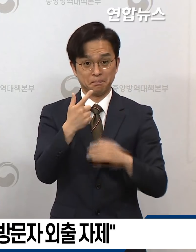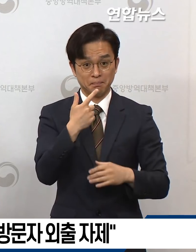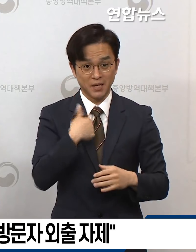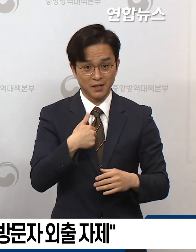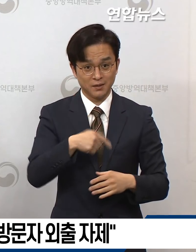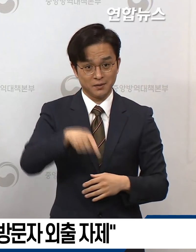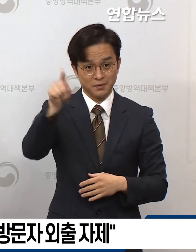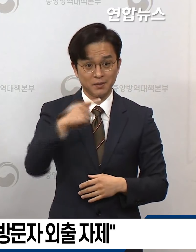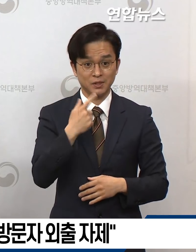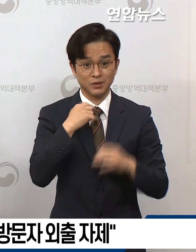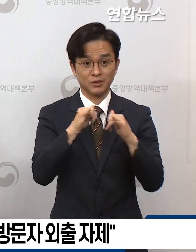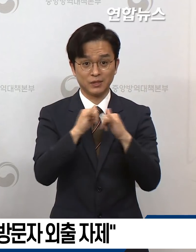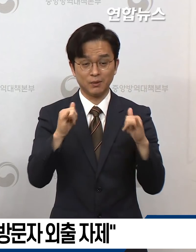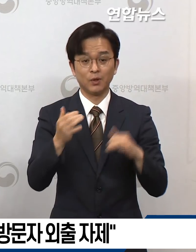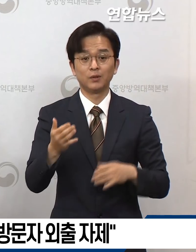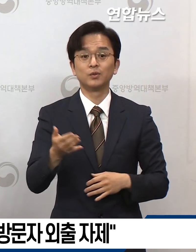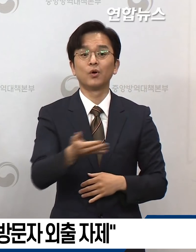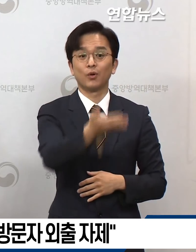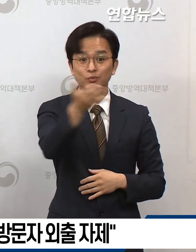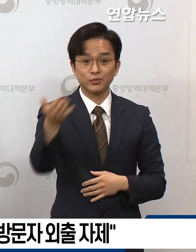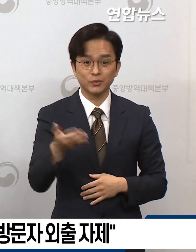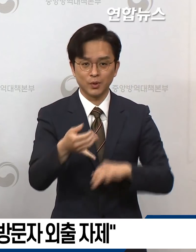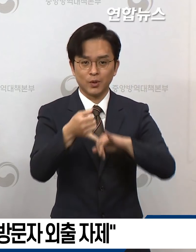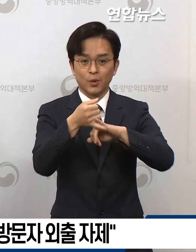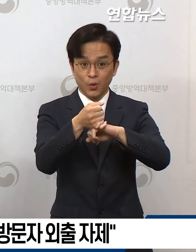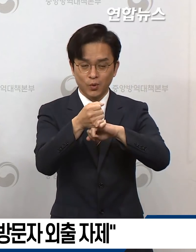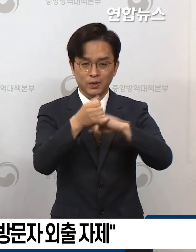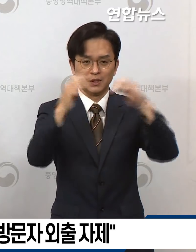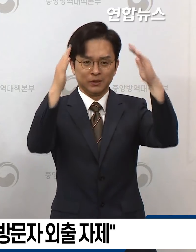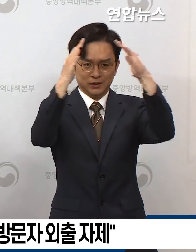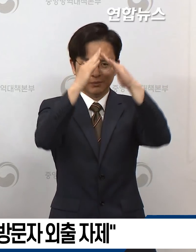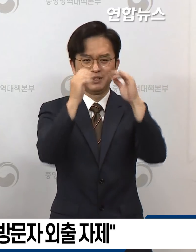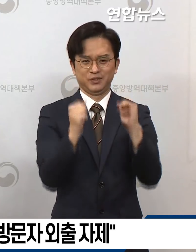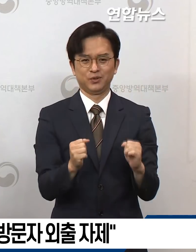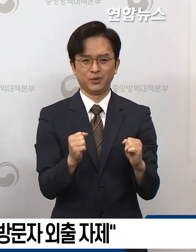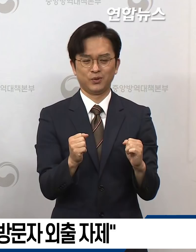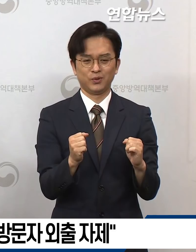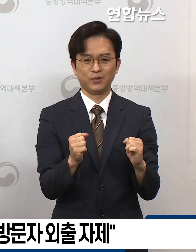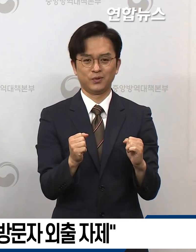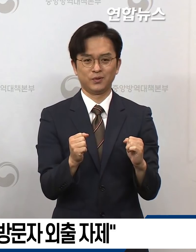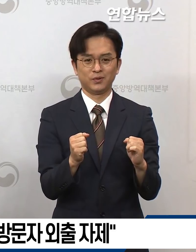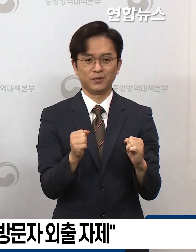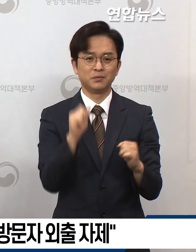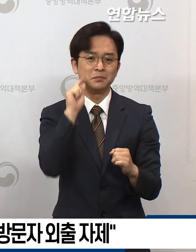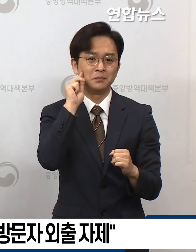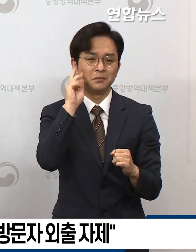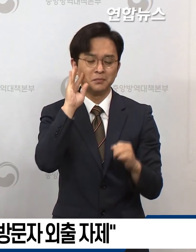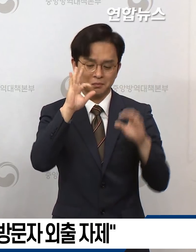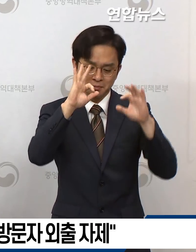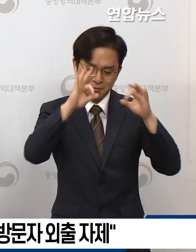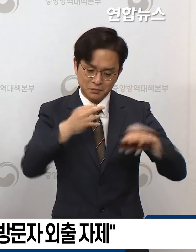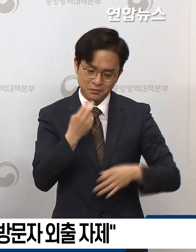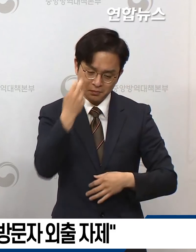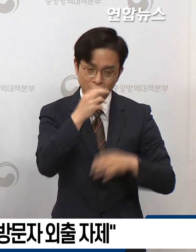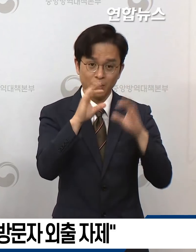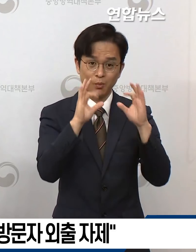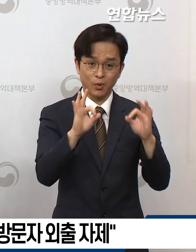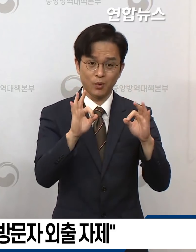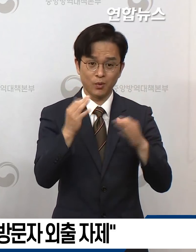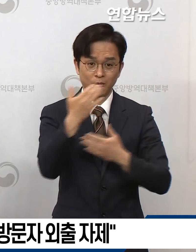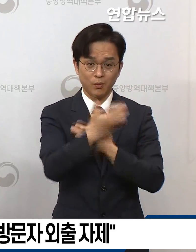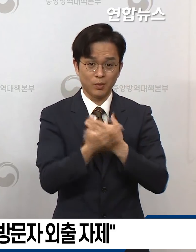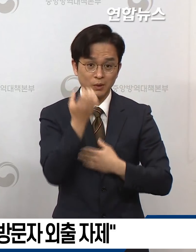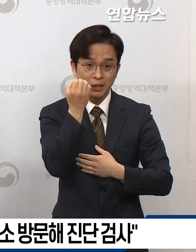노출 가능성이 있으므로 외출을 자제하고 자택에 머무르면서 관할 보건소나